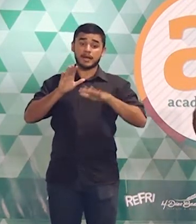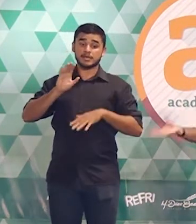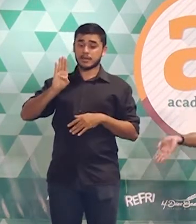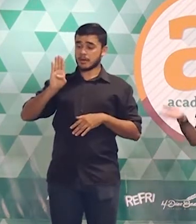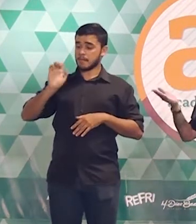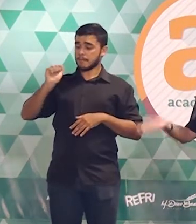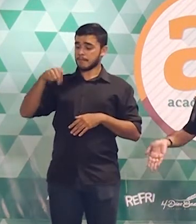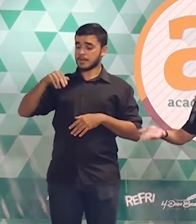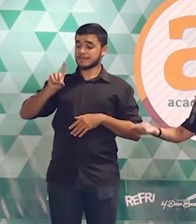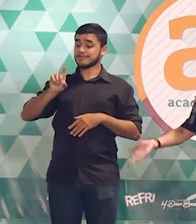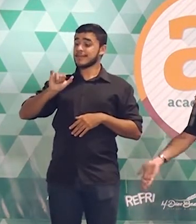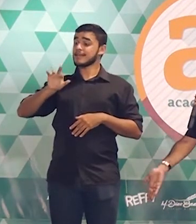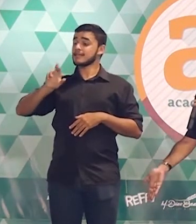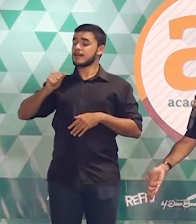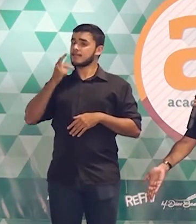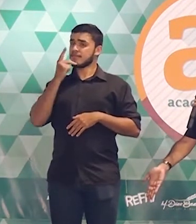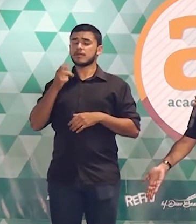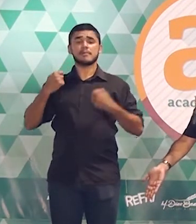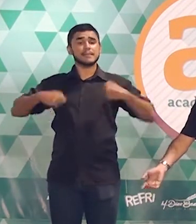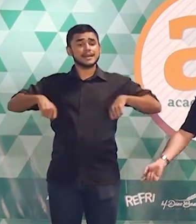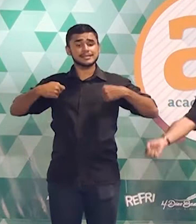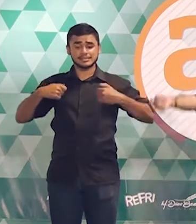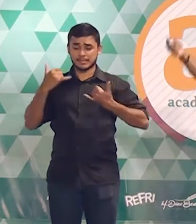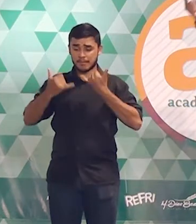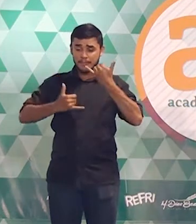todo mundo tinha que falar para mim brincar.